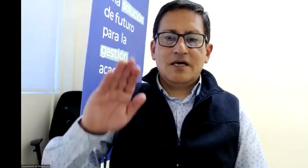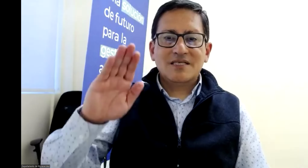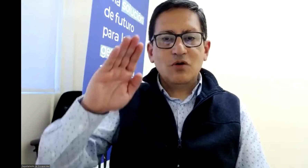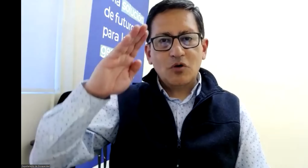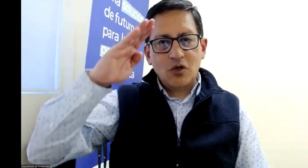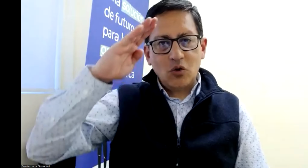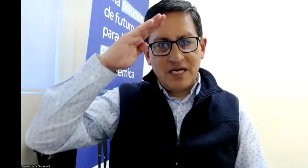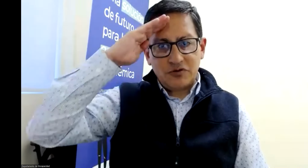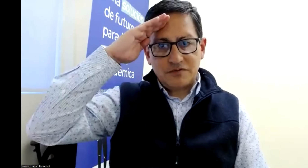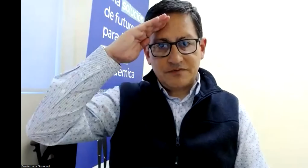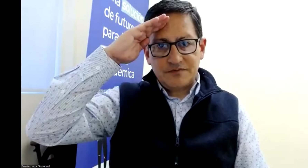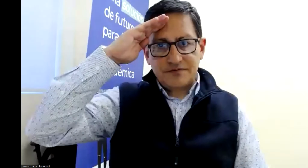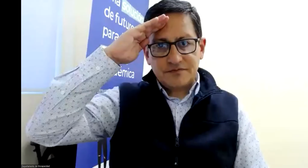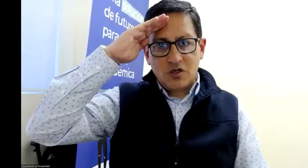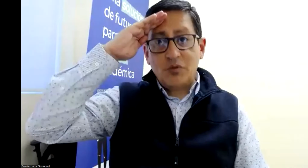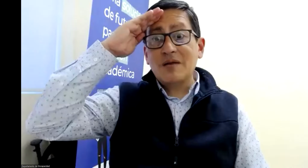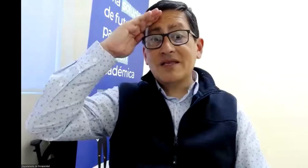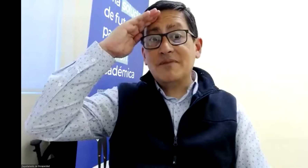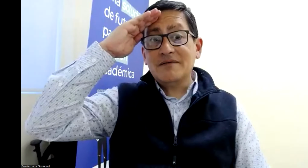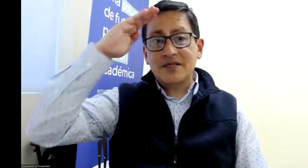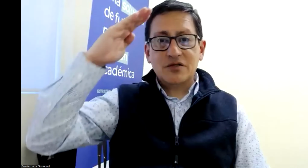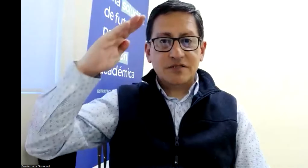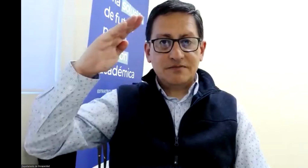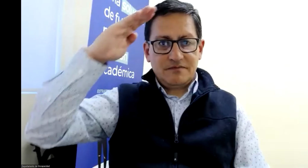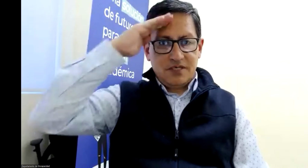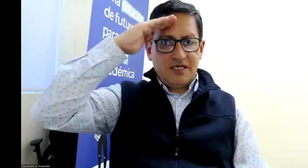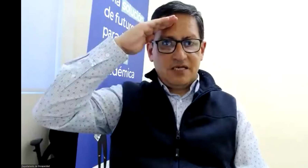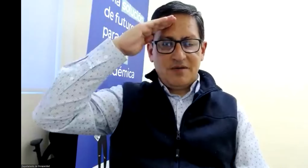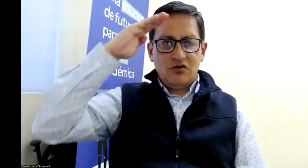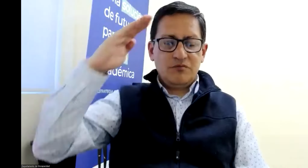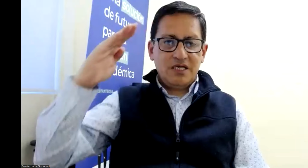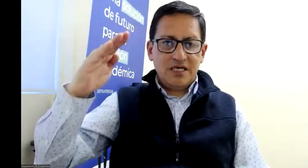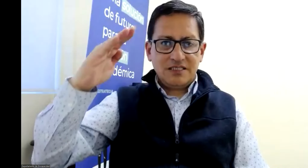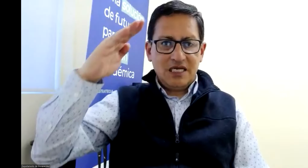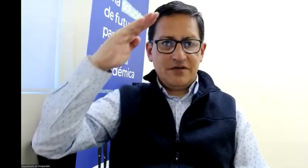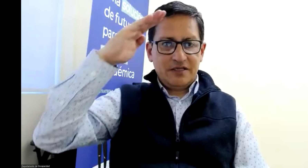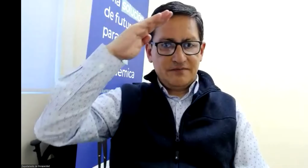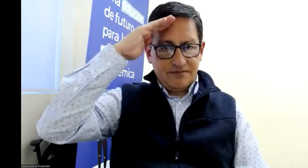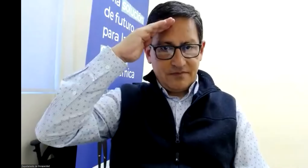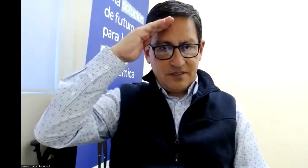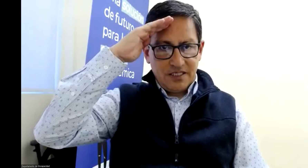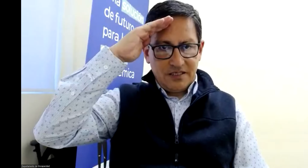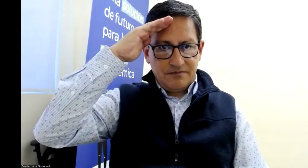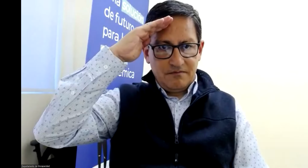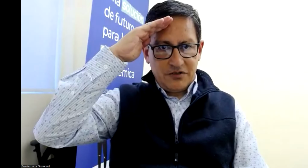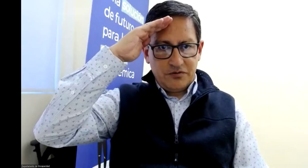hacemos como que nos cuadramos. Como es el mes del mar entonces ahí. La mano viene hacia la frente y ahí mayo.